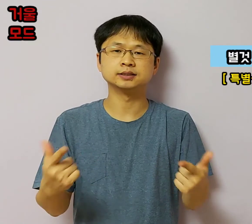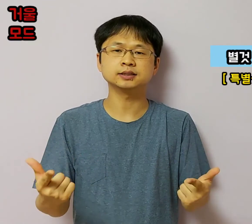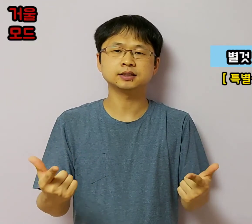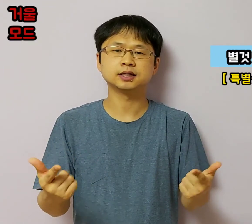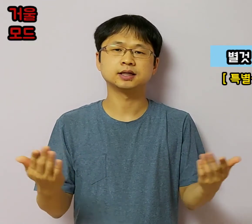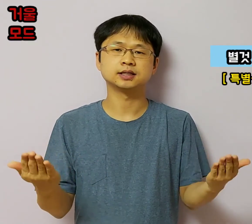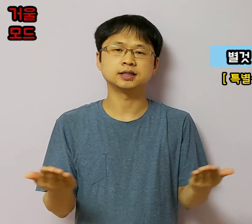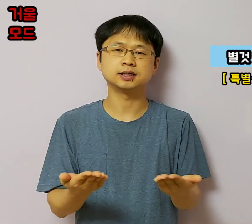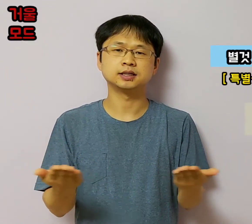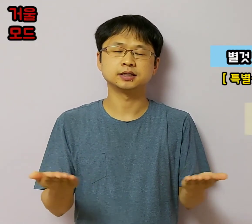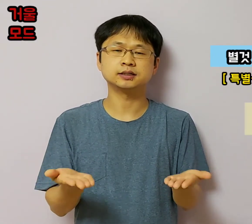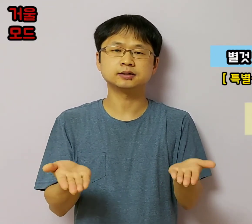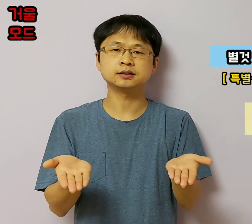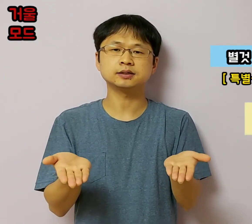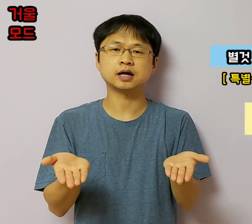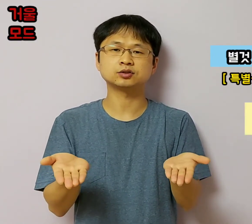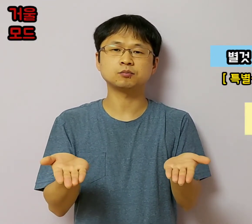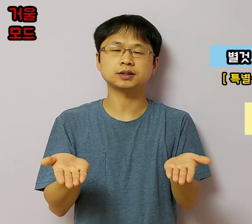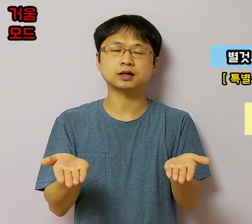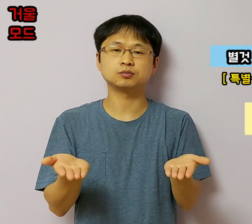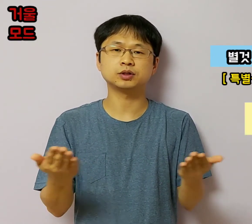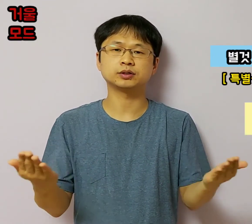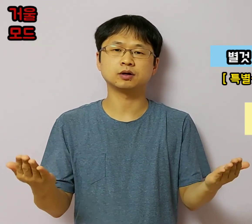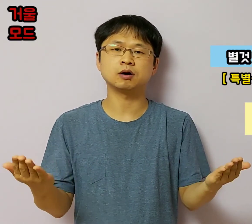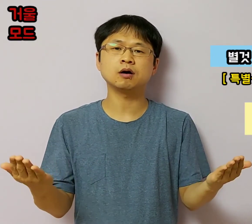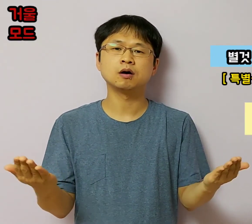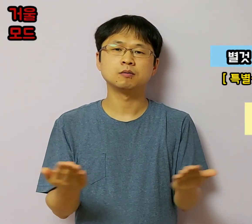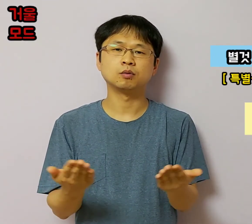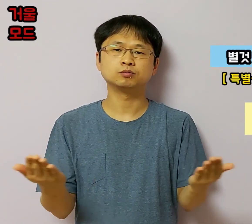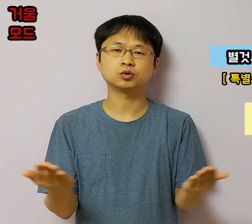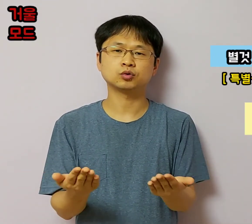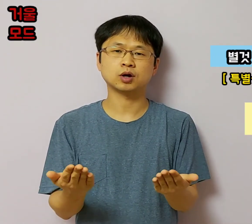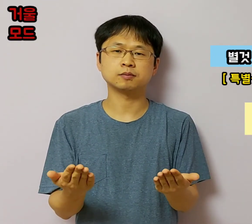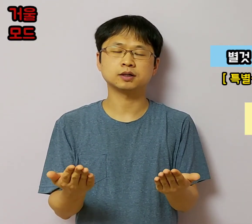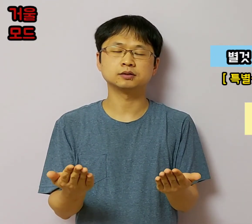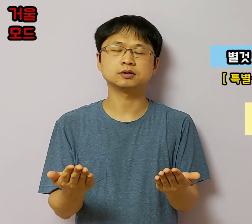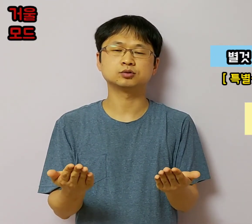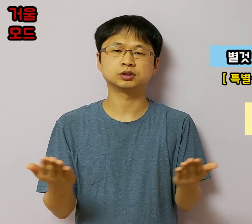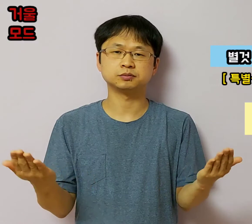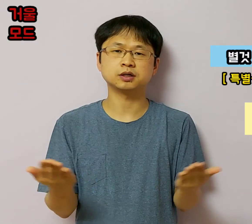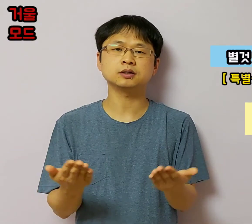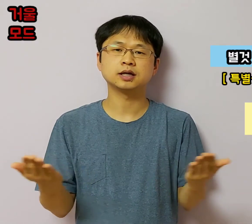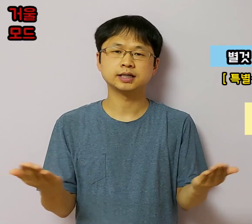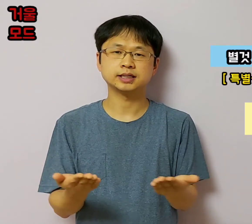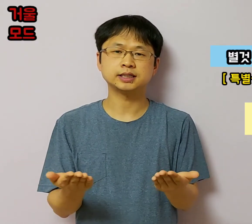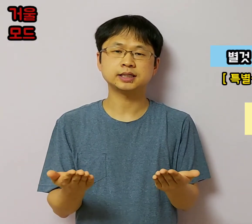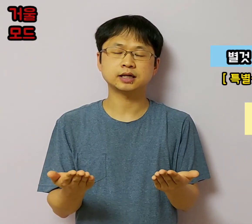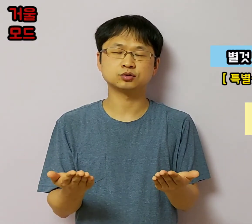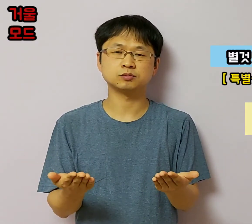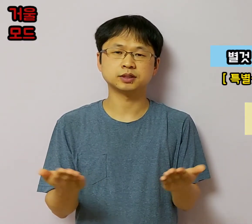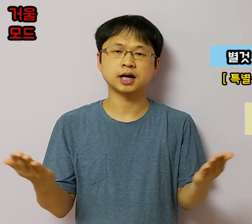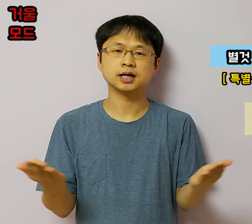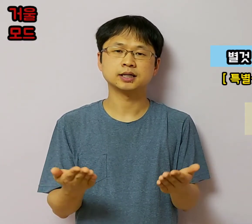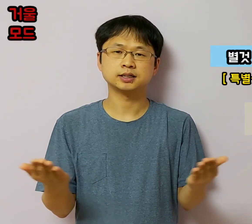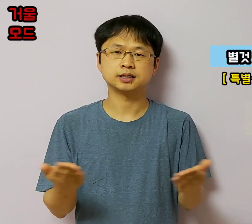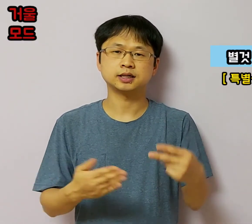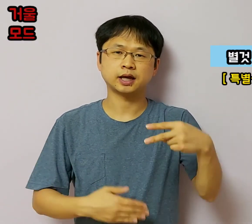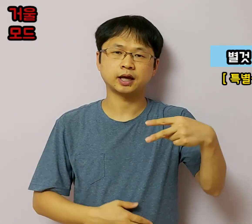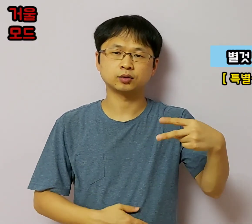아는 일은 양손바닥을 위로 해서 몸쪽으로 가볍게 흔들어 주시면 일이라는 소입니다.